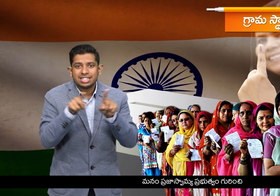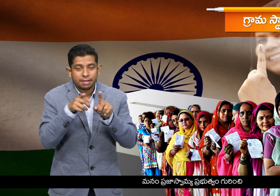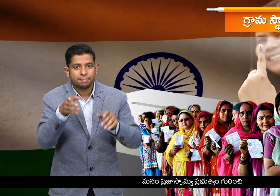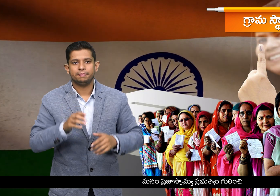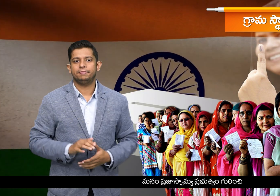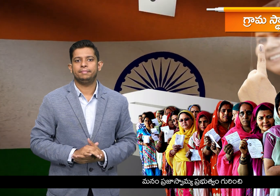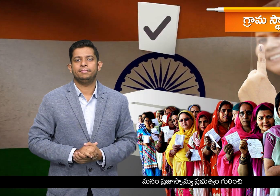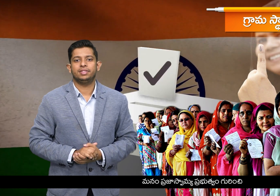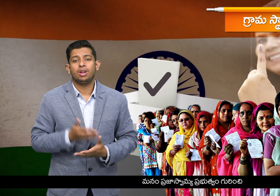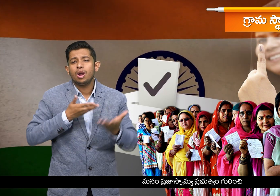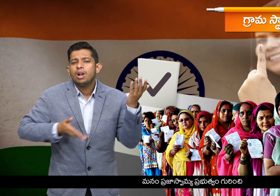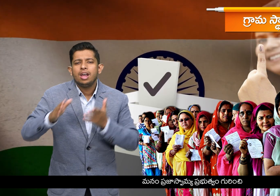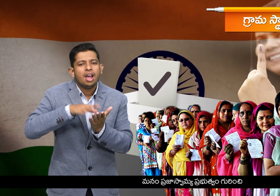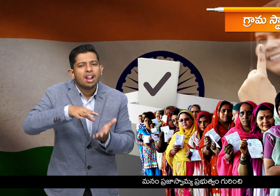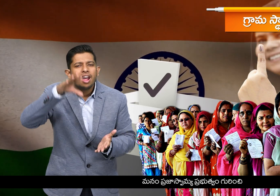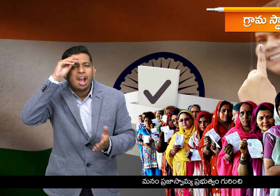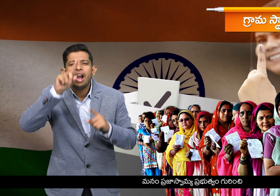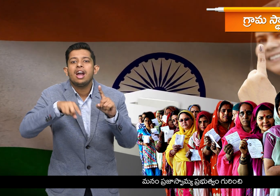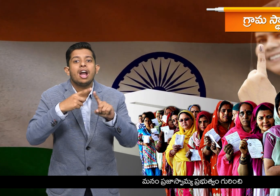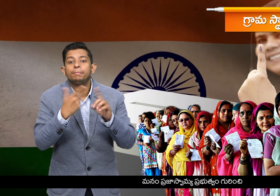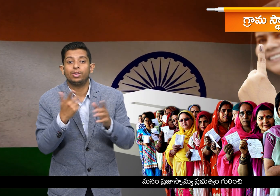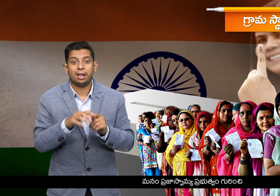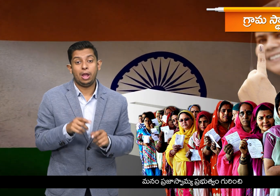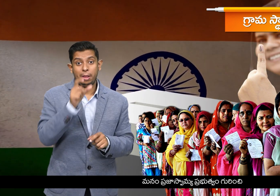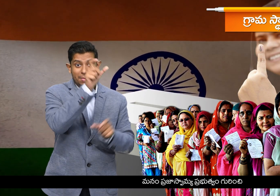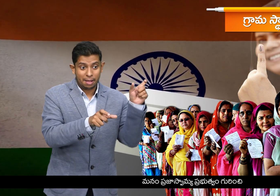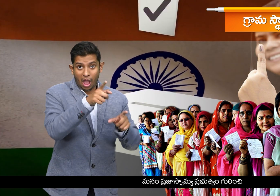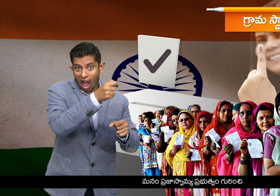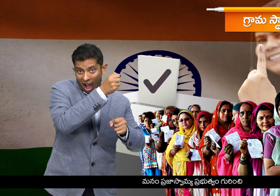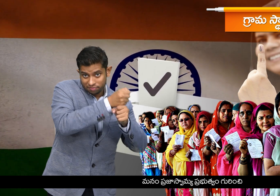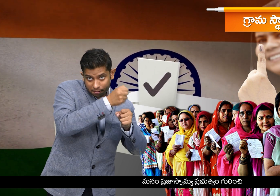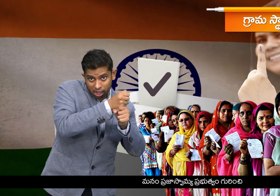మనం ప్రజాస్వామ్య ప్రభుత్వం గురించి